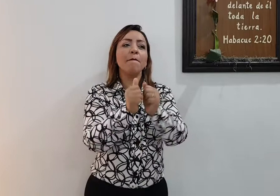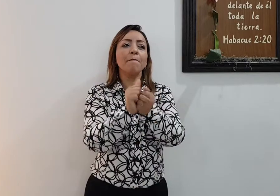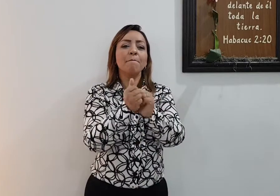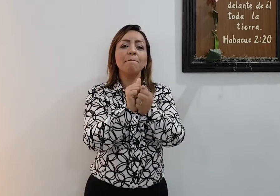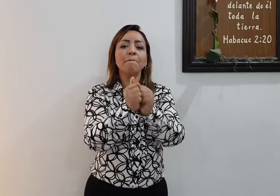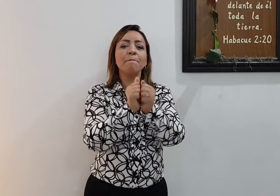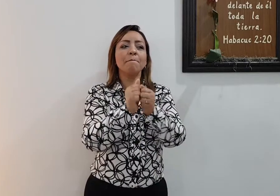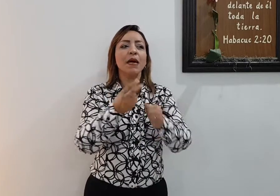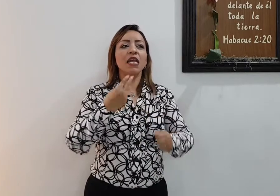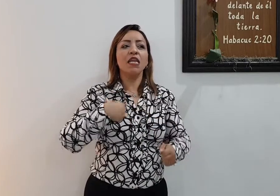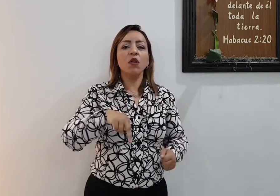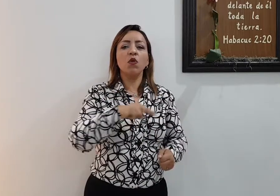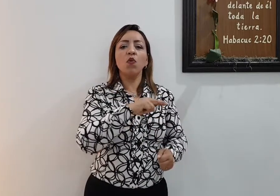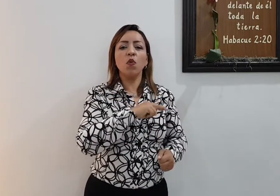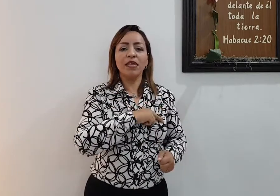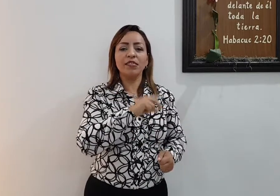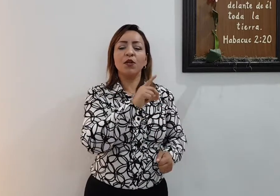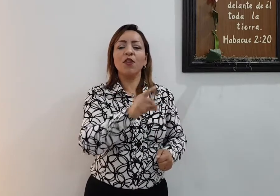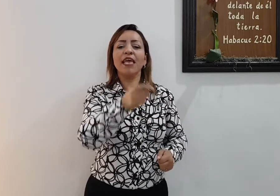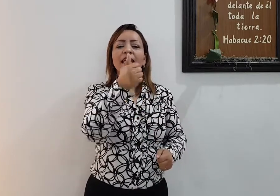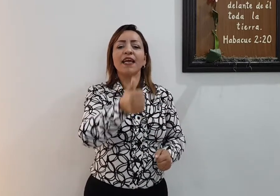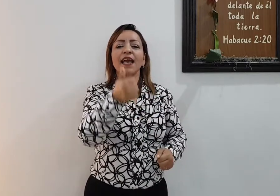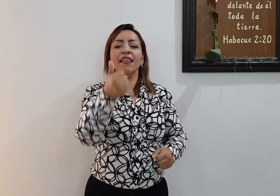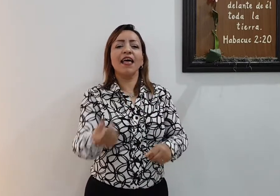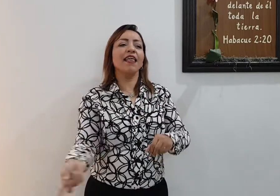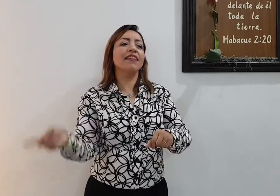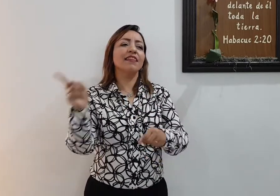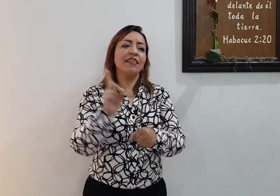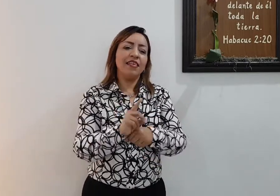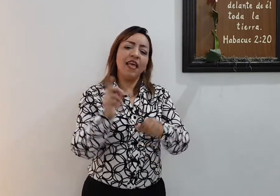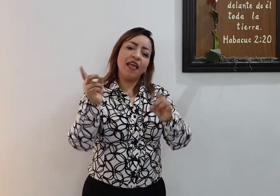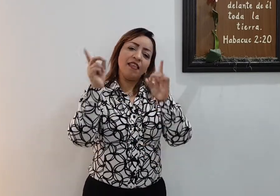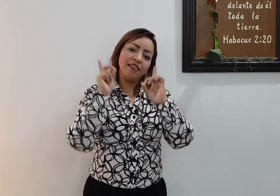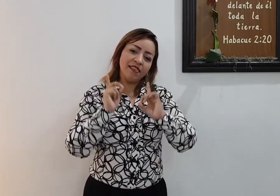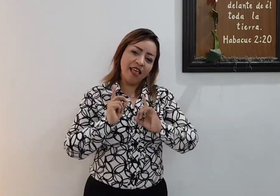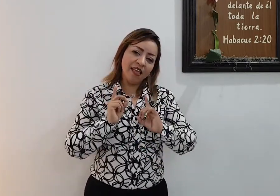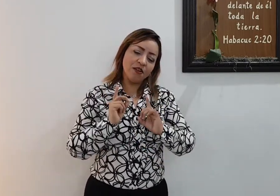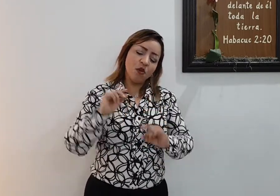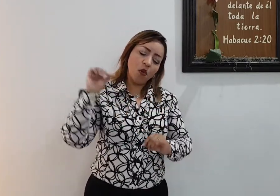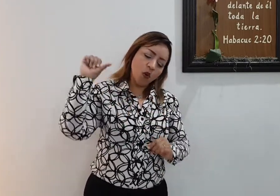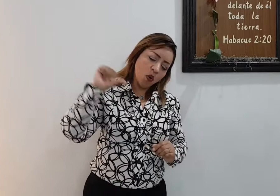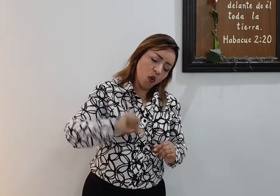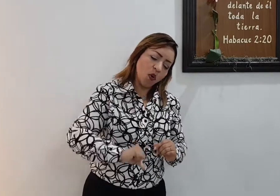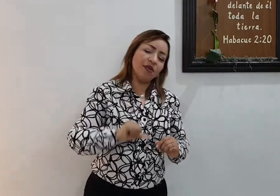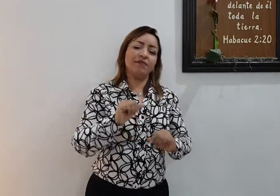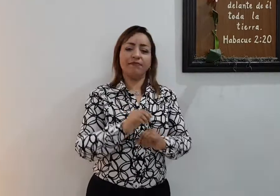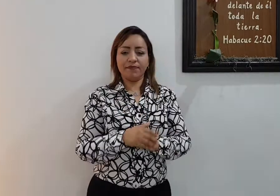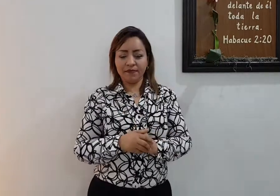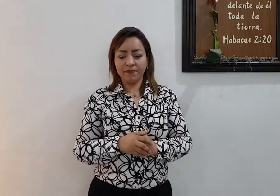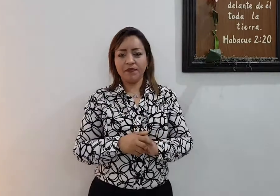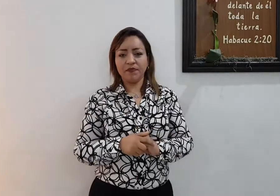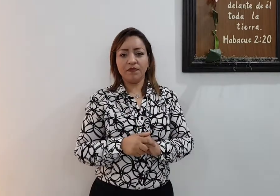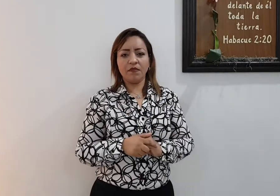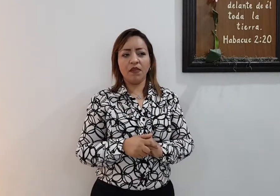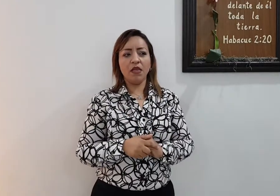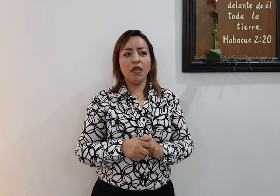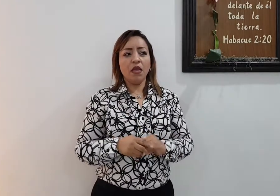comida hasta en el refri, porque hay tanta selección de comida que ni siquiera acabamos con lo que tenemos en el refri. Hay que tirar eso